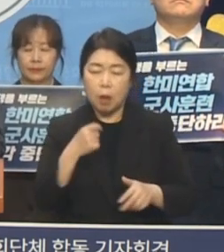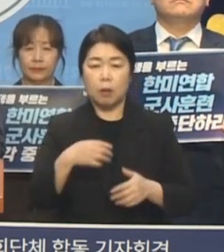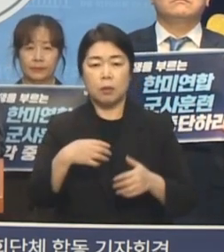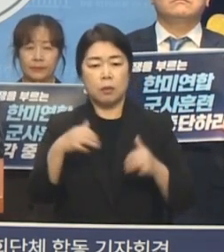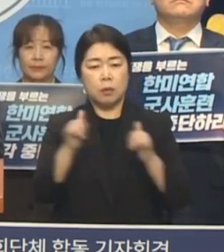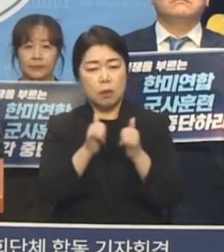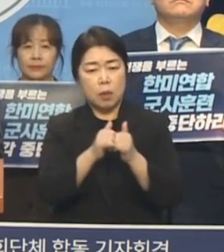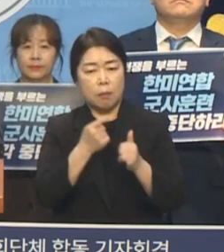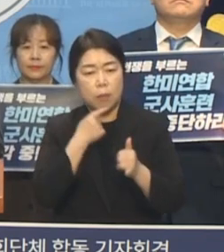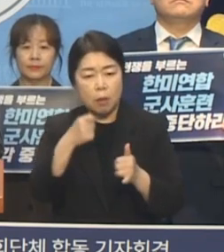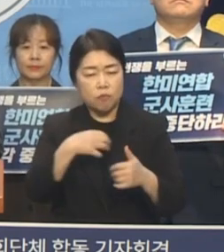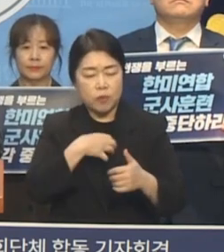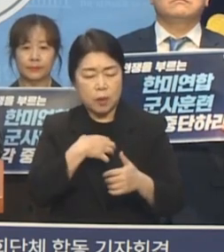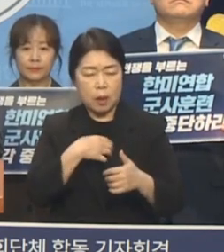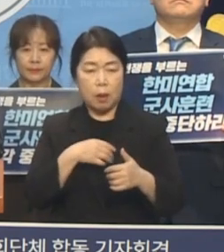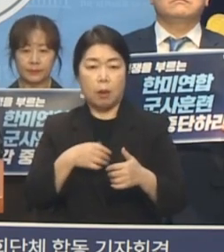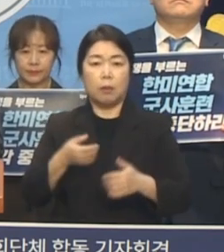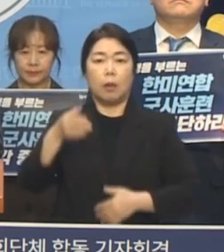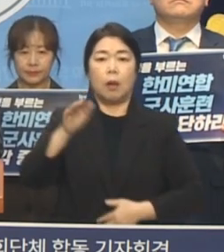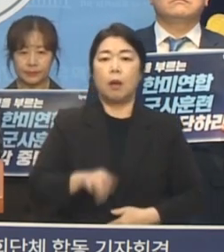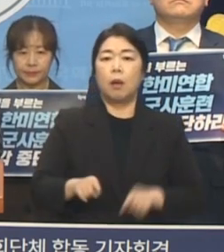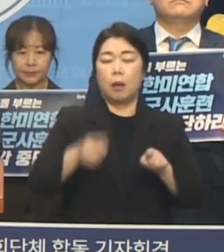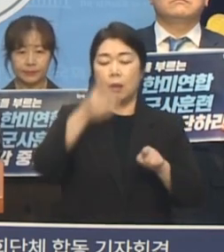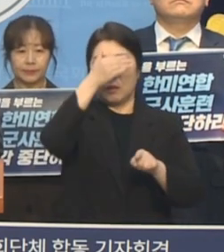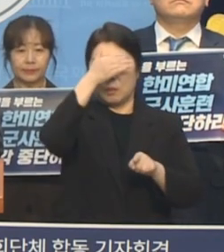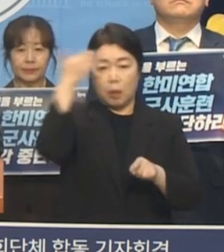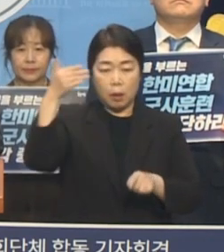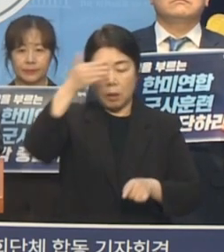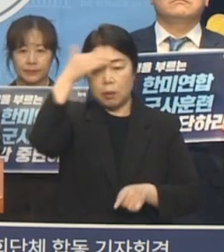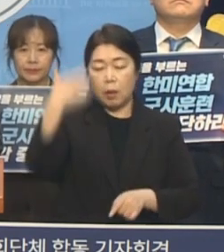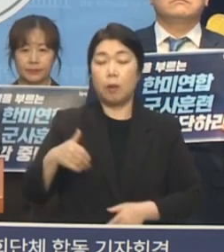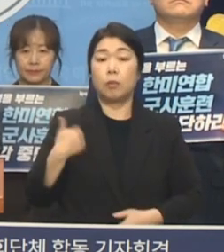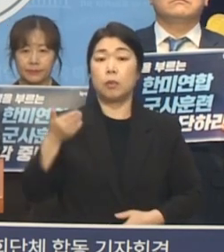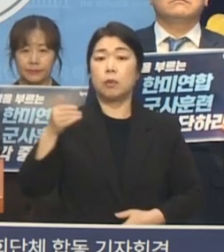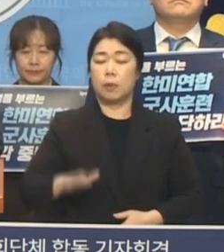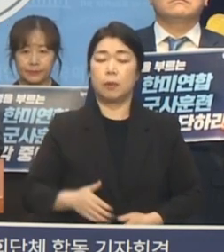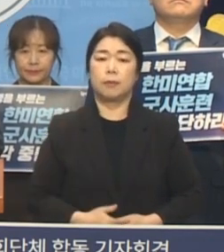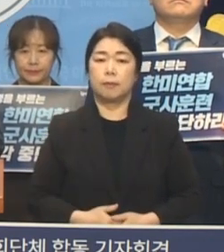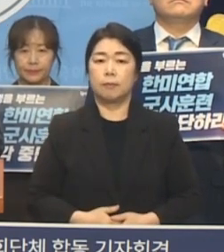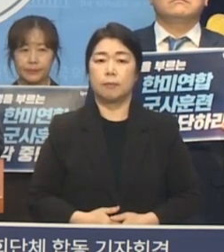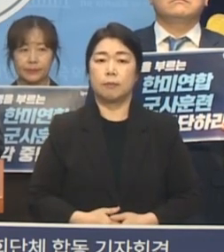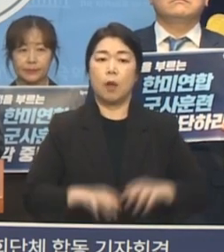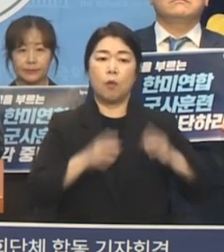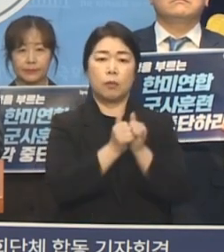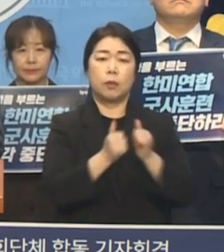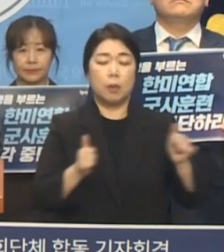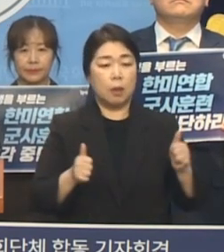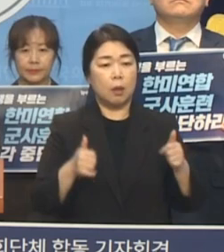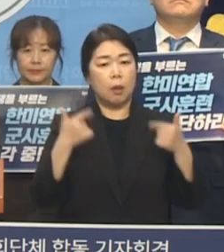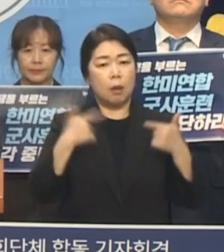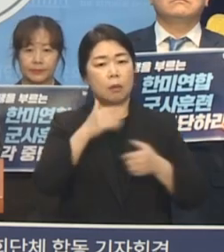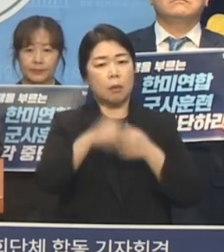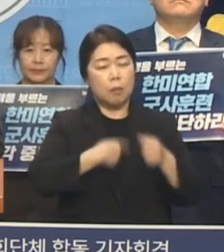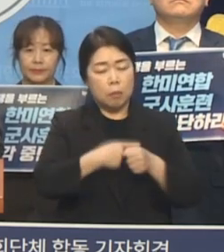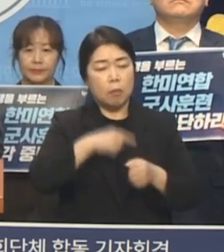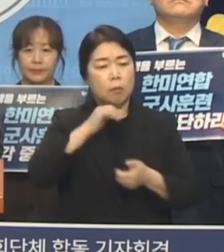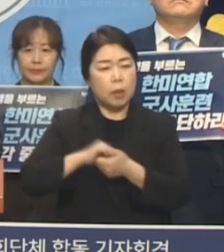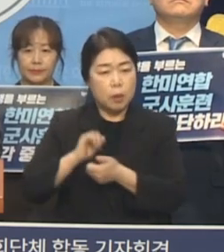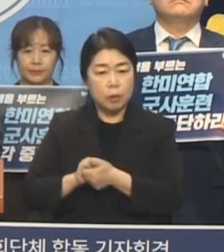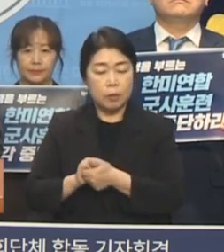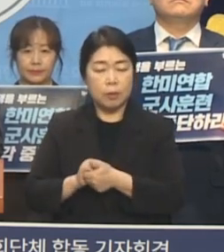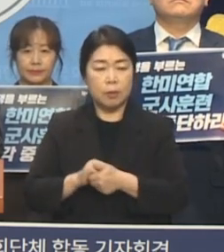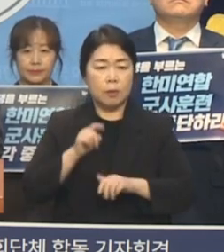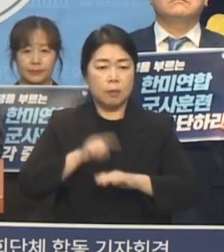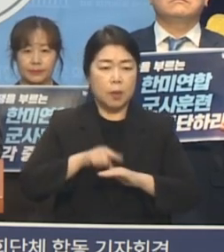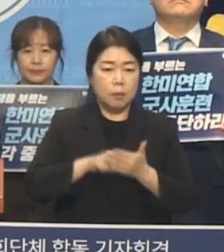정세에서 그나마 다행이라고 해야 할지 모르겠지만 우리 국민이 이렇게 매년 가슴 졸이는 시간을 보내야